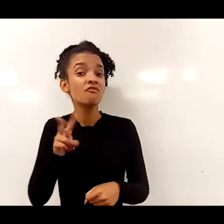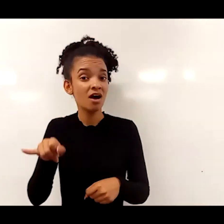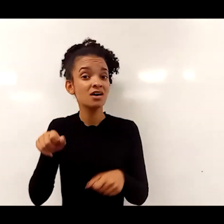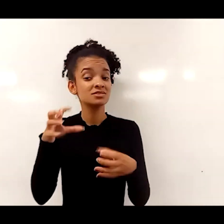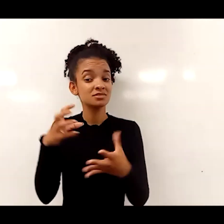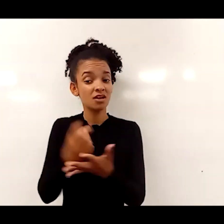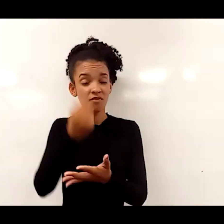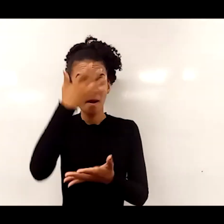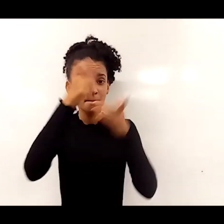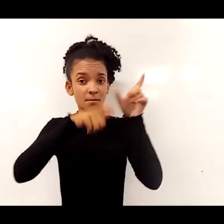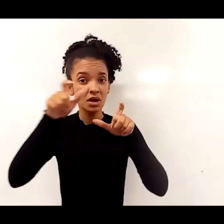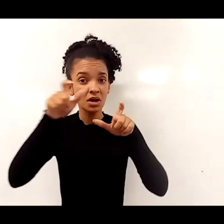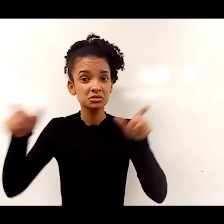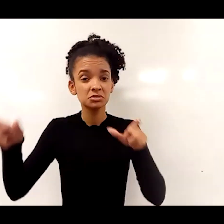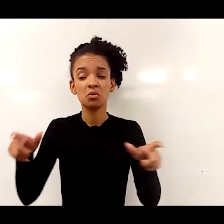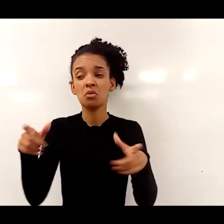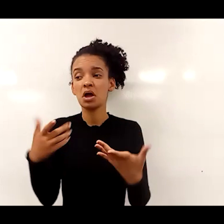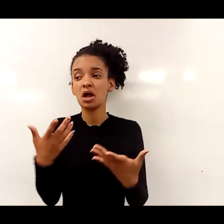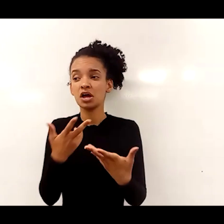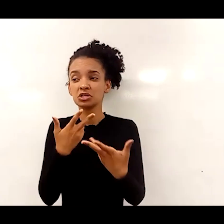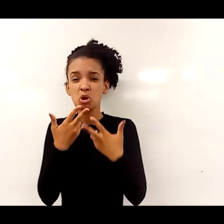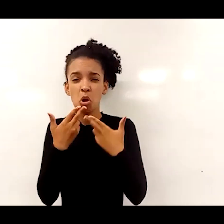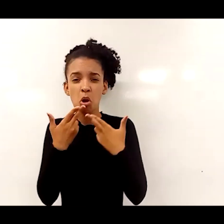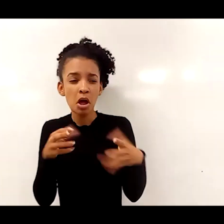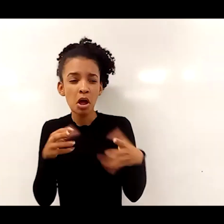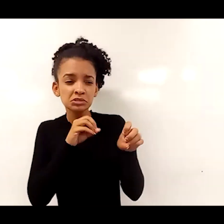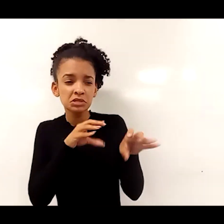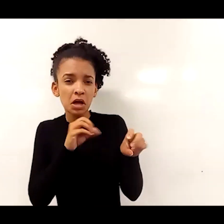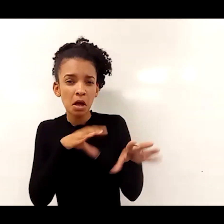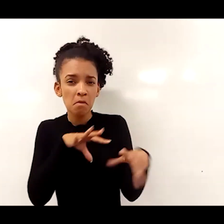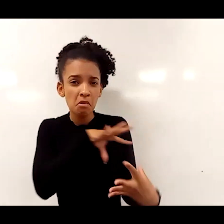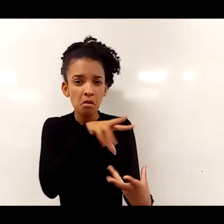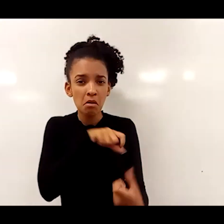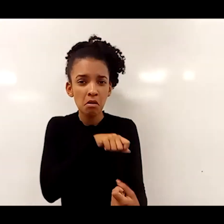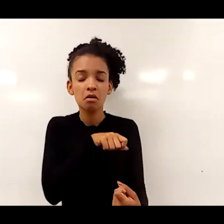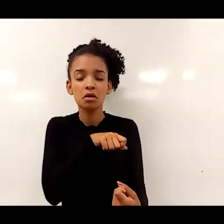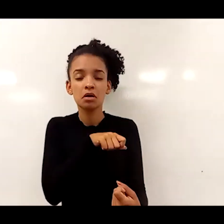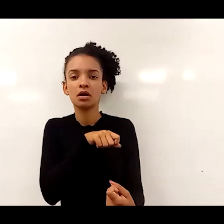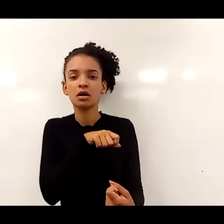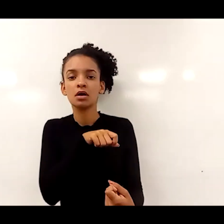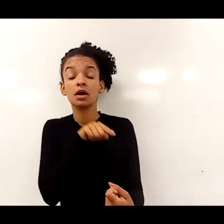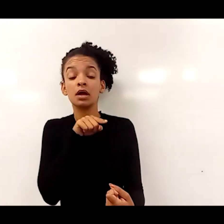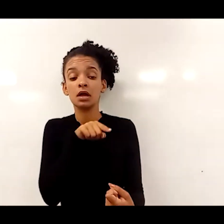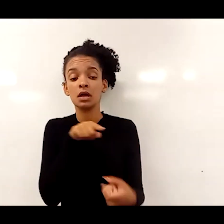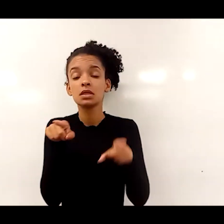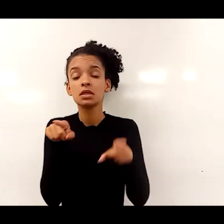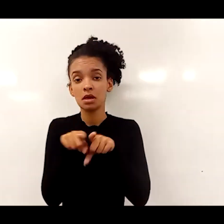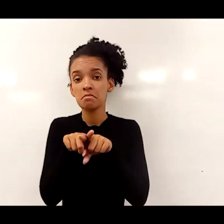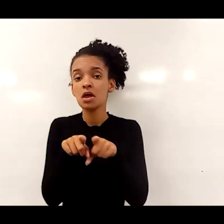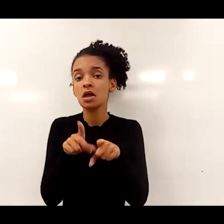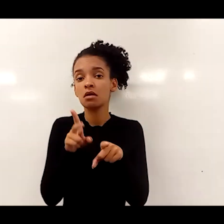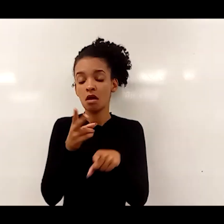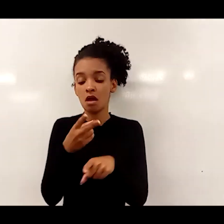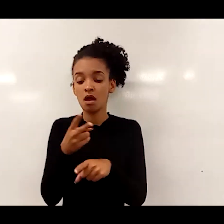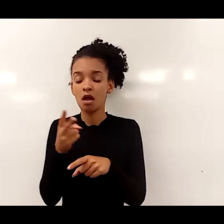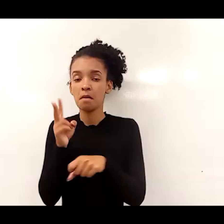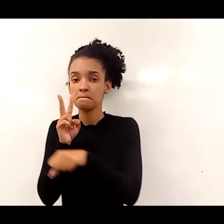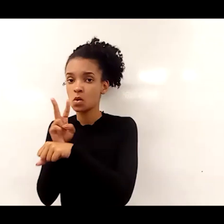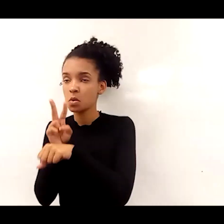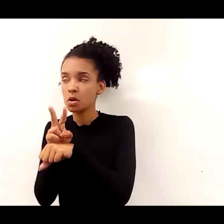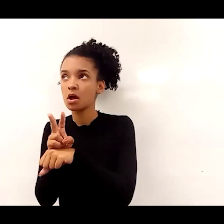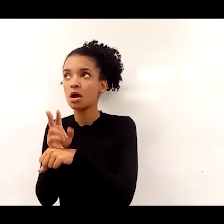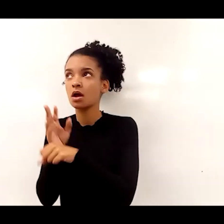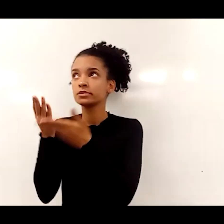ideologias perniciosas do mundo, e serão guardados para servirem ao Senhor. Aí, irmão, na relação do trabalho, vamos lá, vamos terminar aqui.